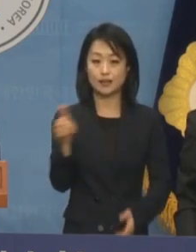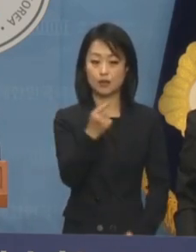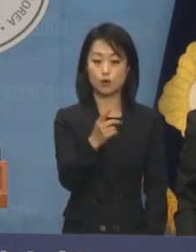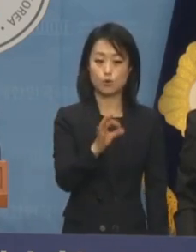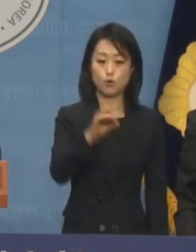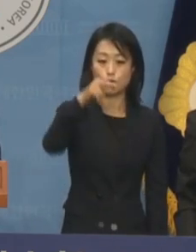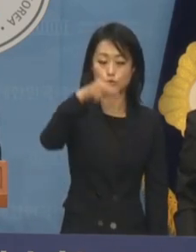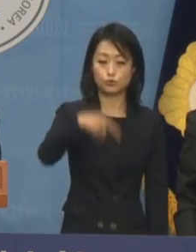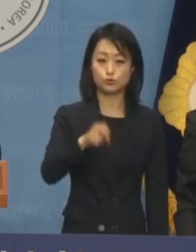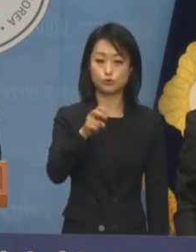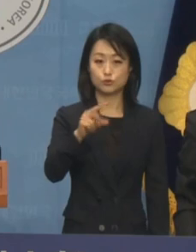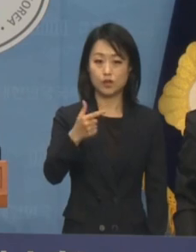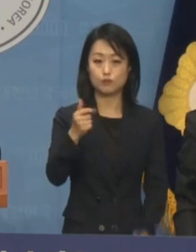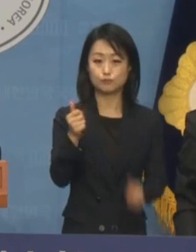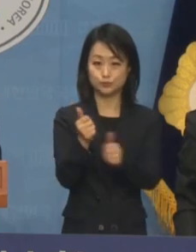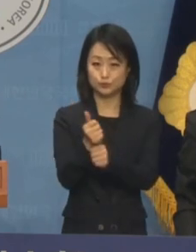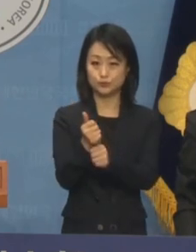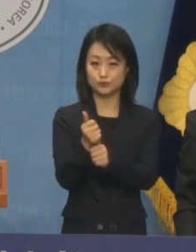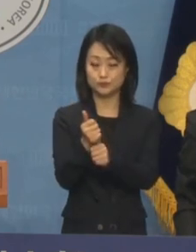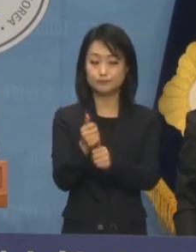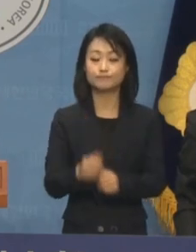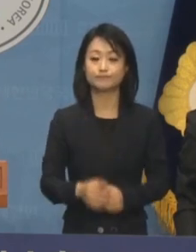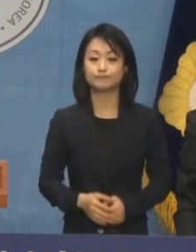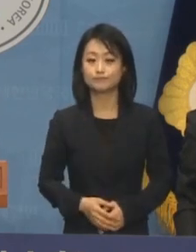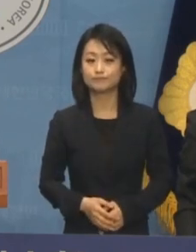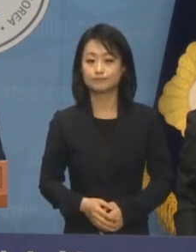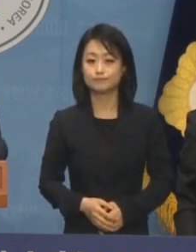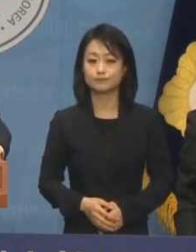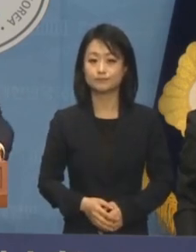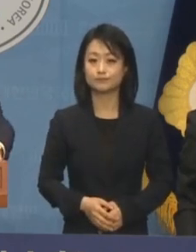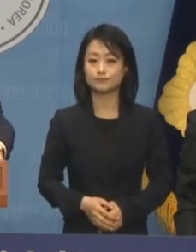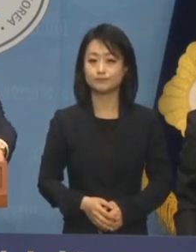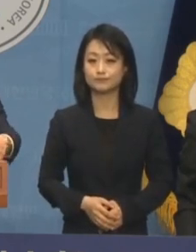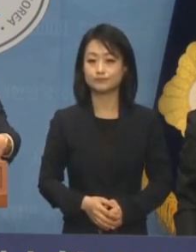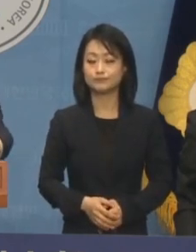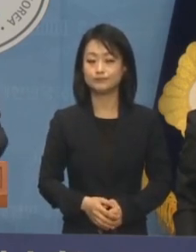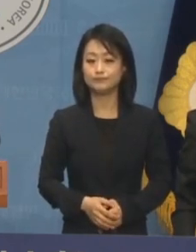홍수연 부위원장께서 참석해 주셨습니다.